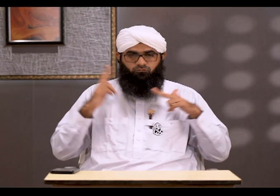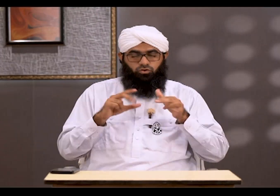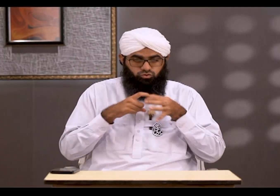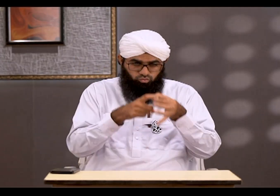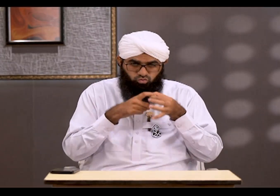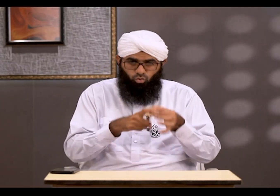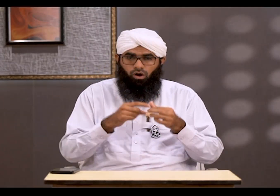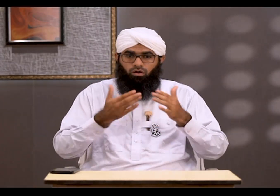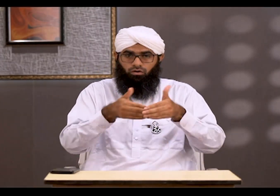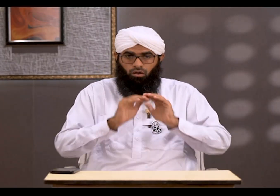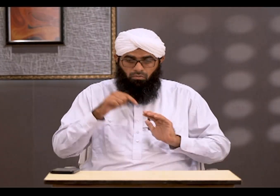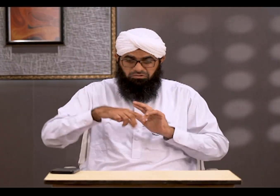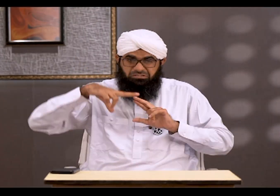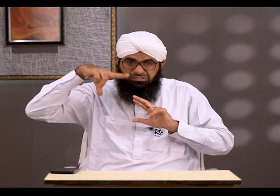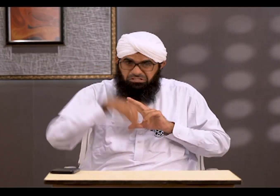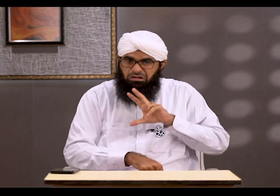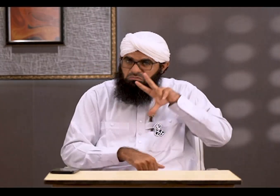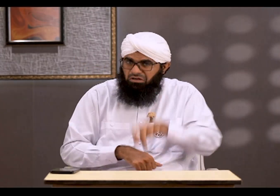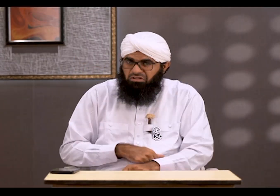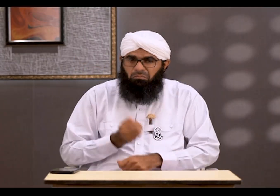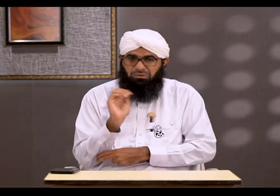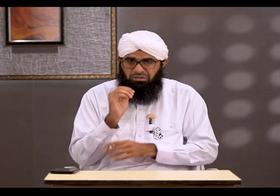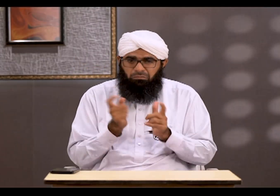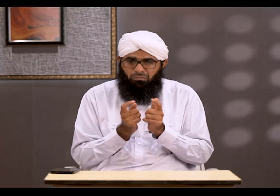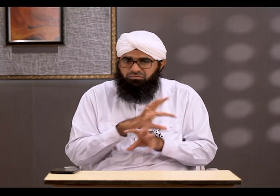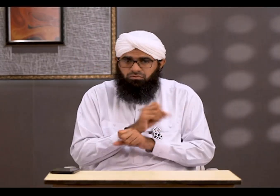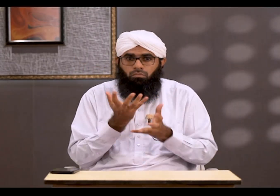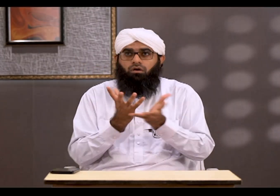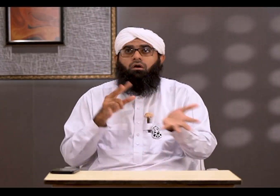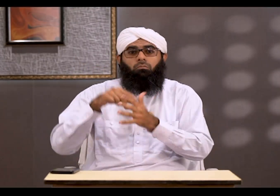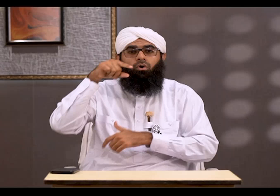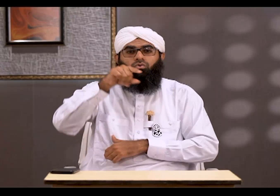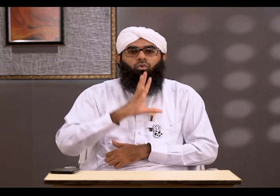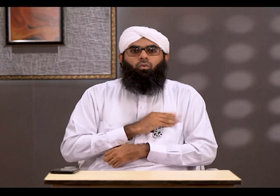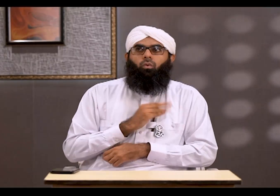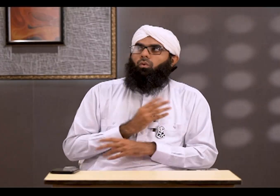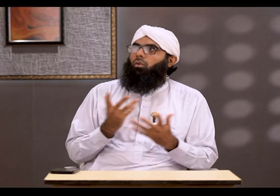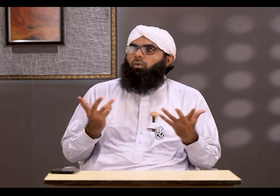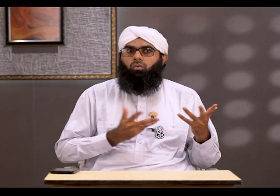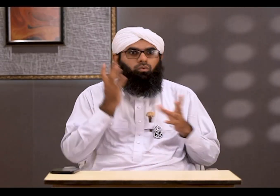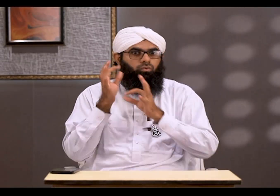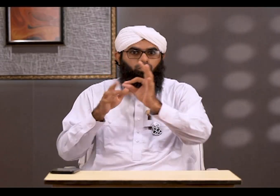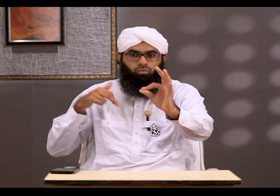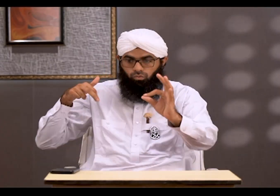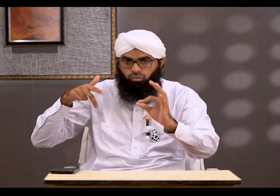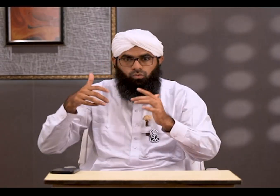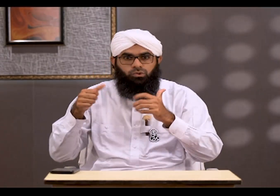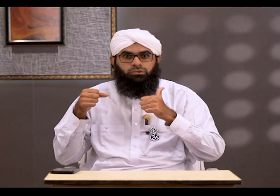قبر کے عذابوں، محشر کی گرمیوں اور گھبراہٹوں، پل صراط کی دہشتوں، بارگاہ الہی کی حاضری،